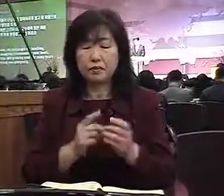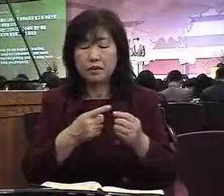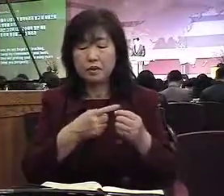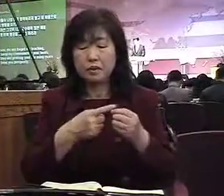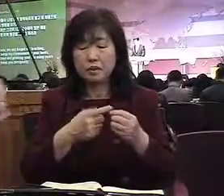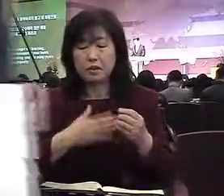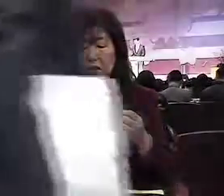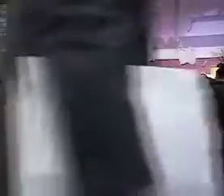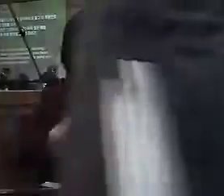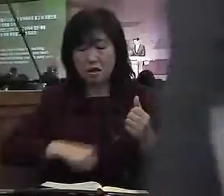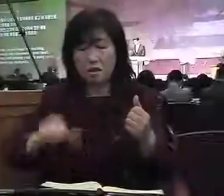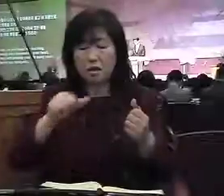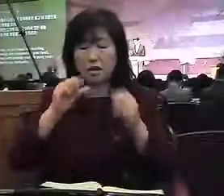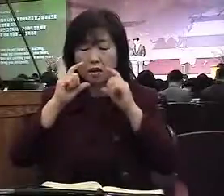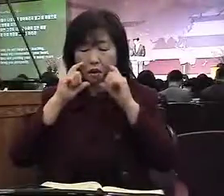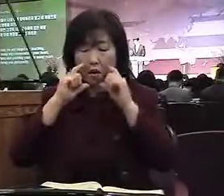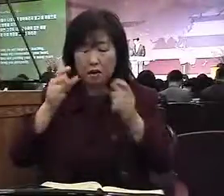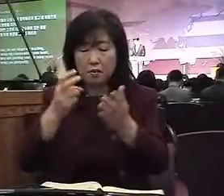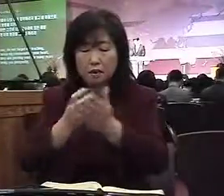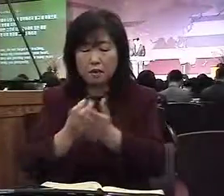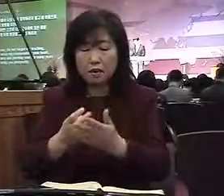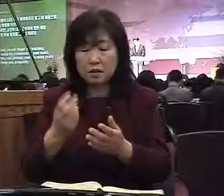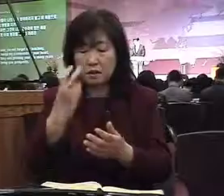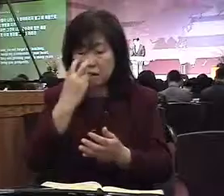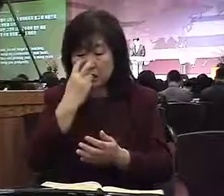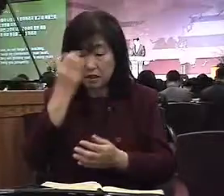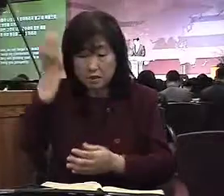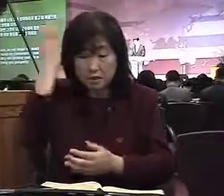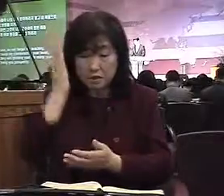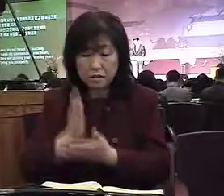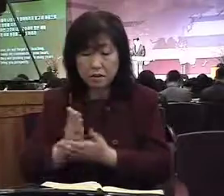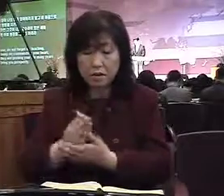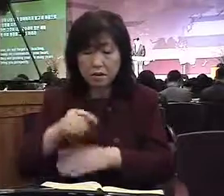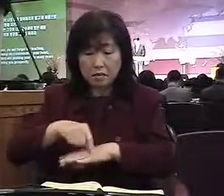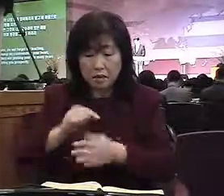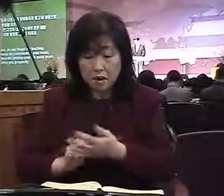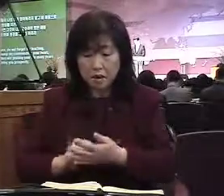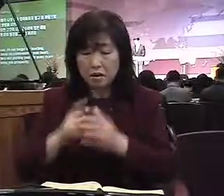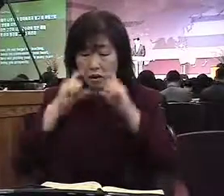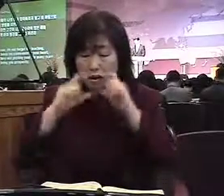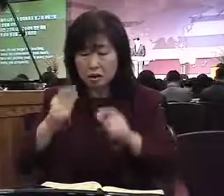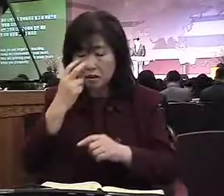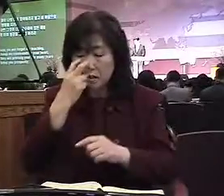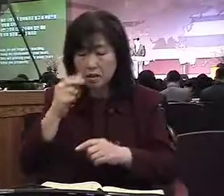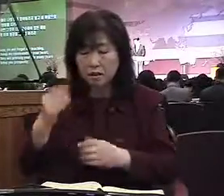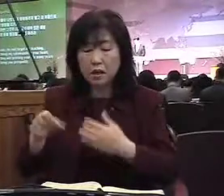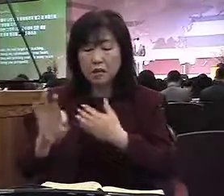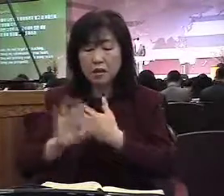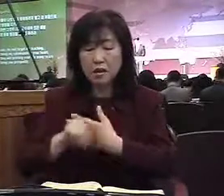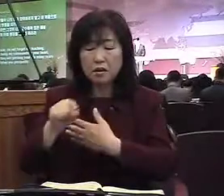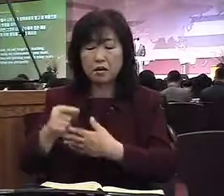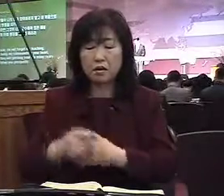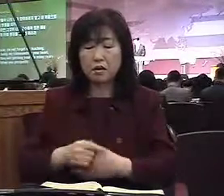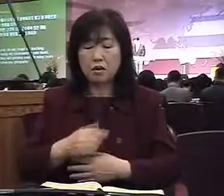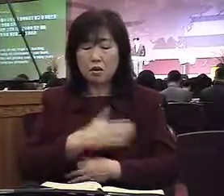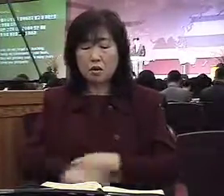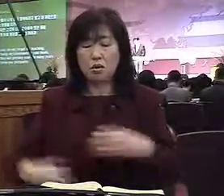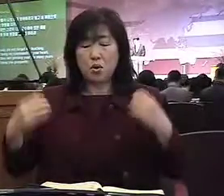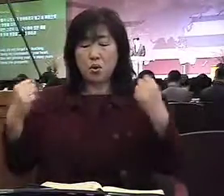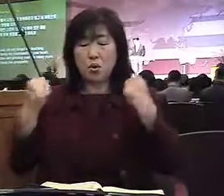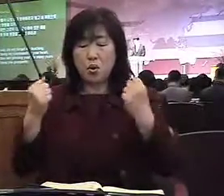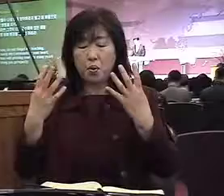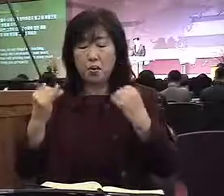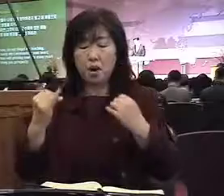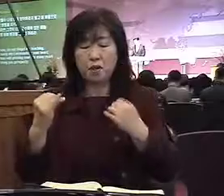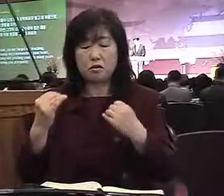1절입니다. 내 아들아 나의 법을 잊어버리지 말고 내 마음으로 나의 명령을 지키라. 그리하면 그것이 너로 장수하여 많은